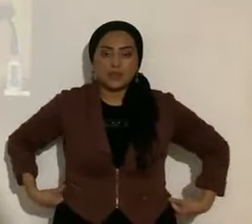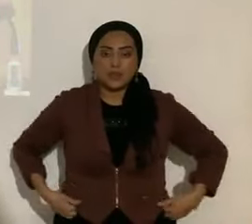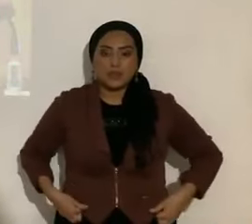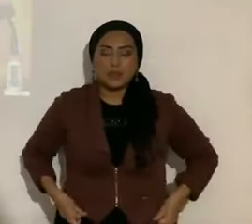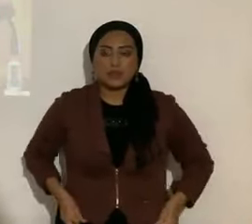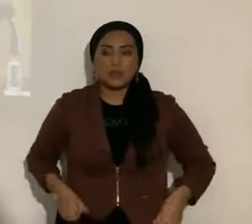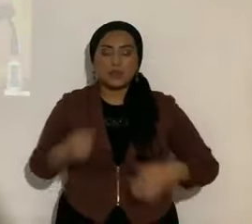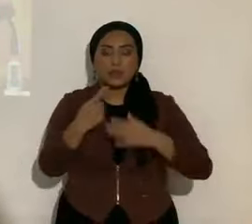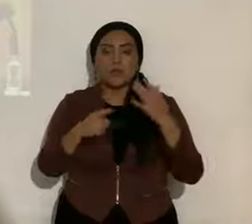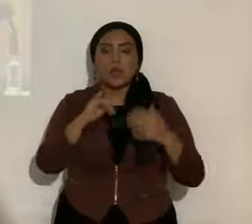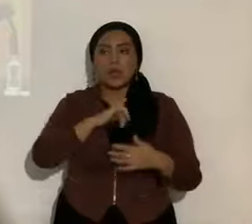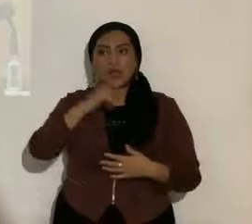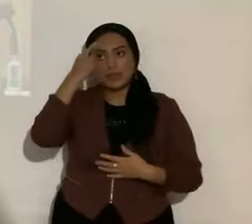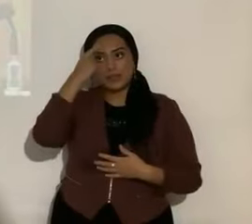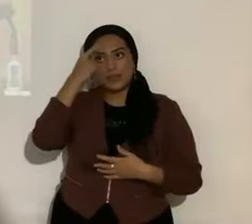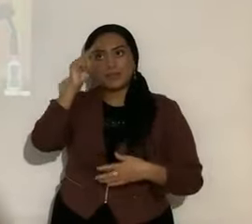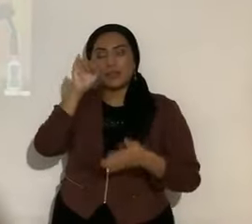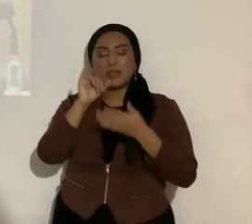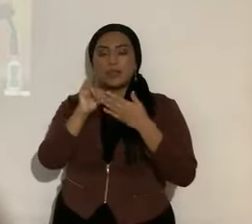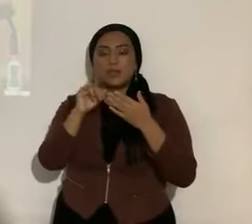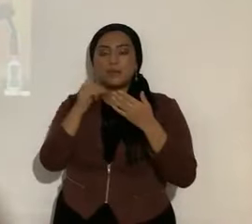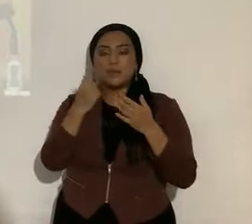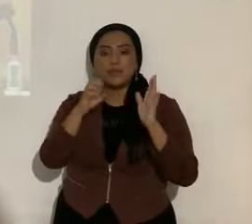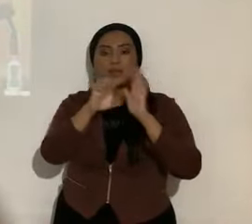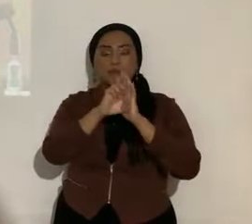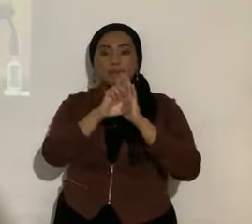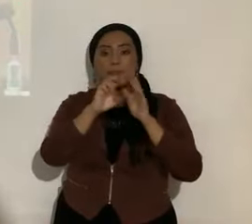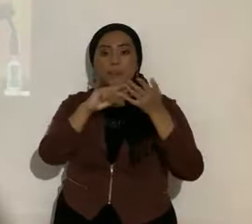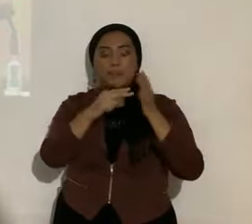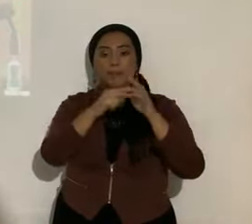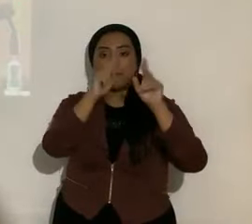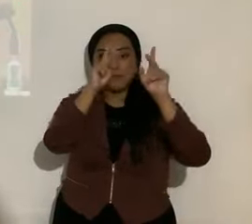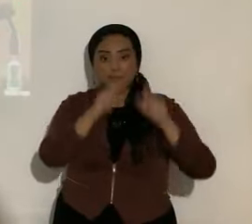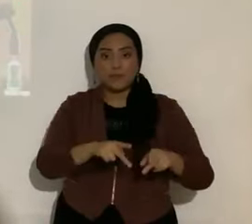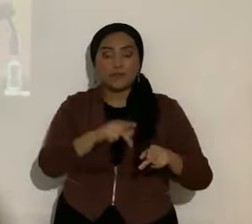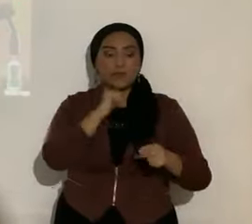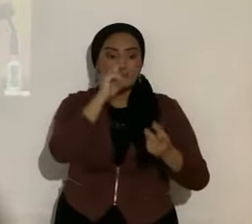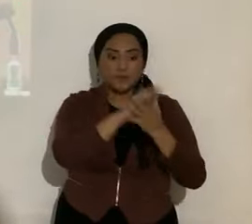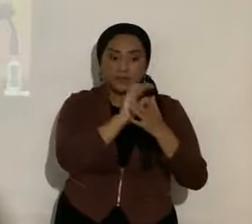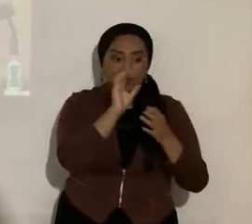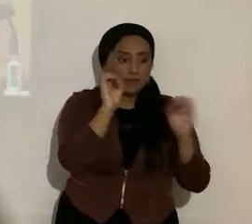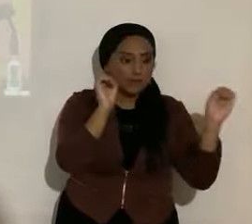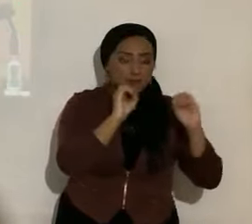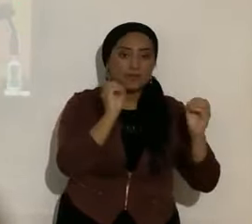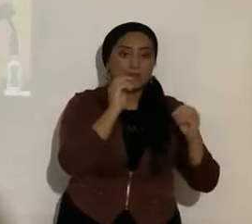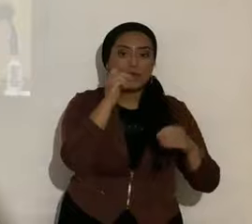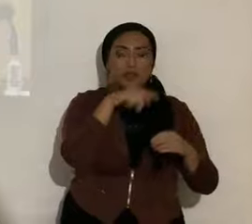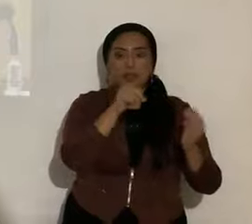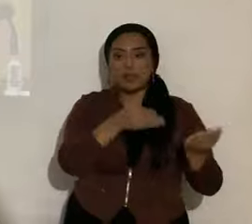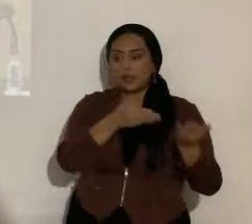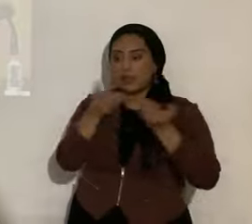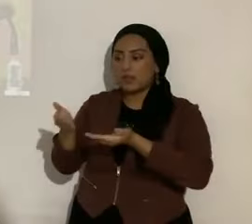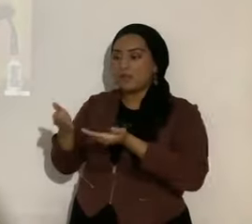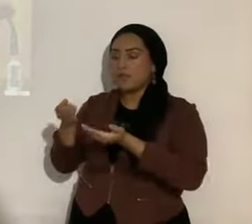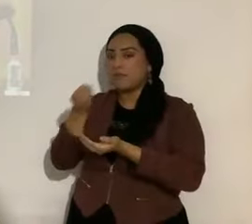que yo interpreto es un simbolismo de que los paganos llevaron de comer a Elías, y comida kosher, comida limpia.